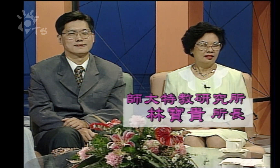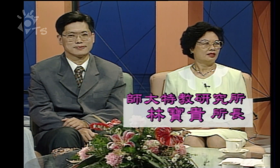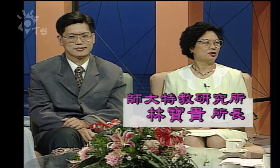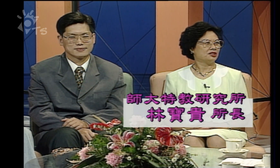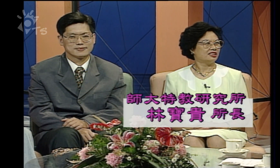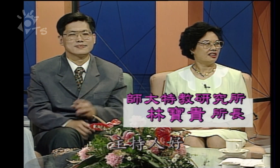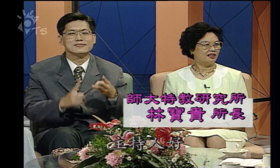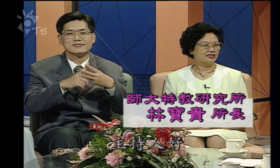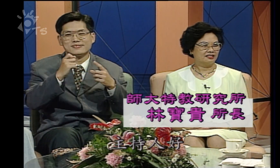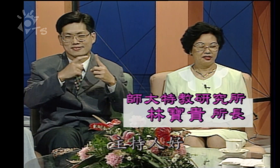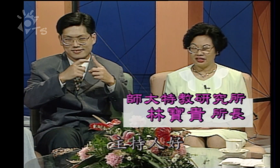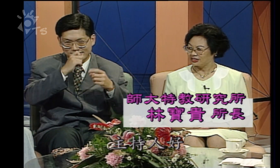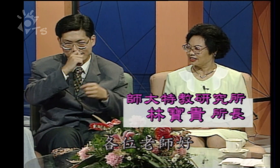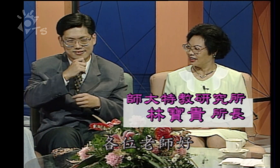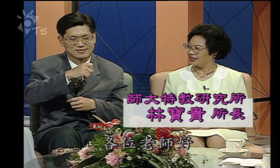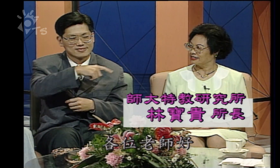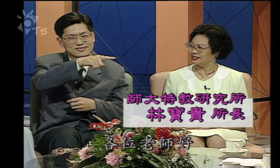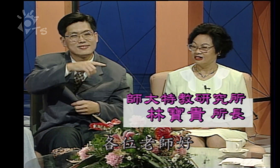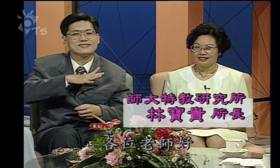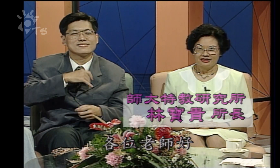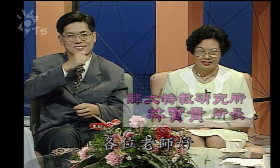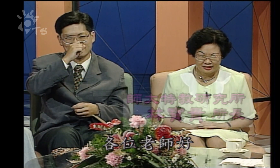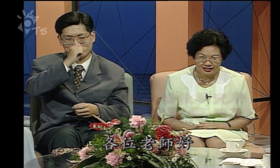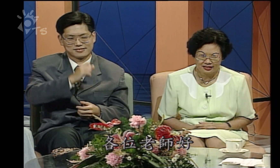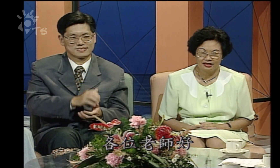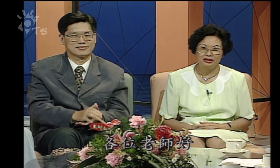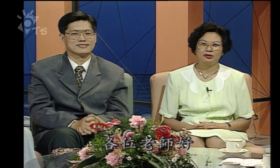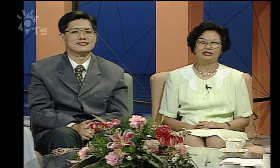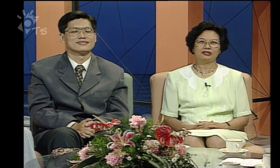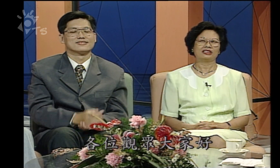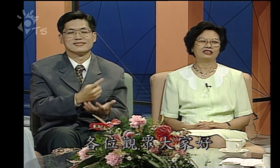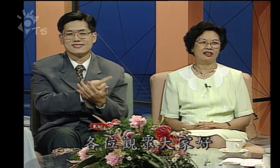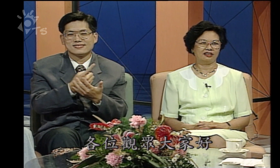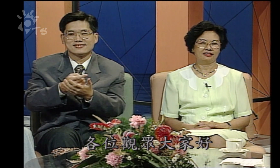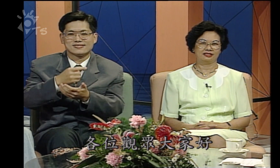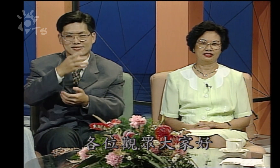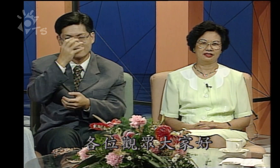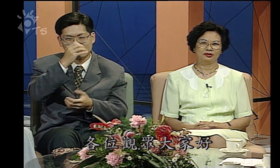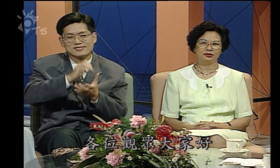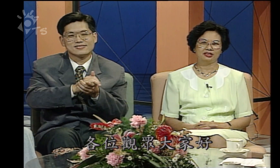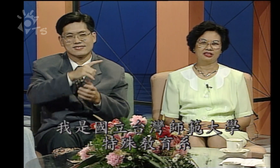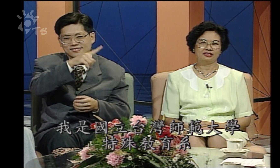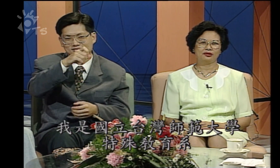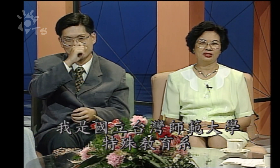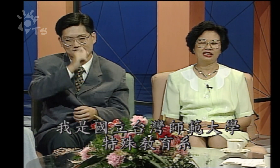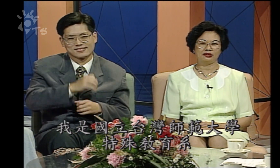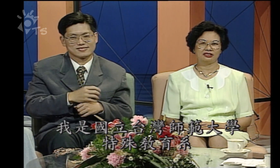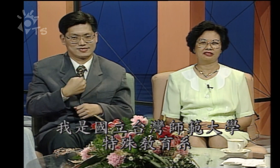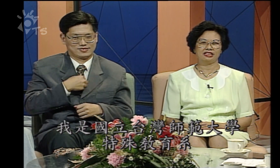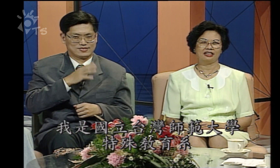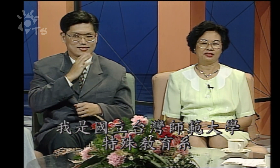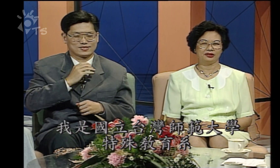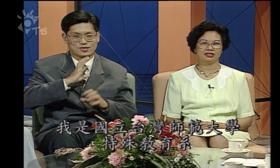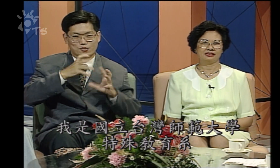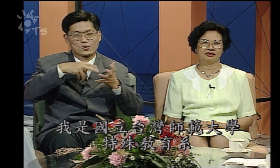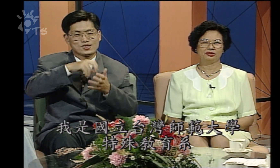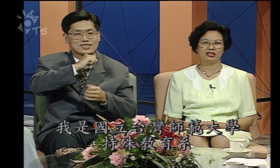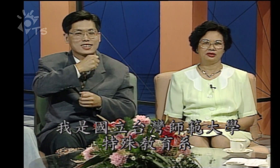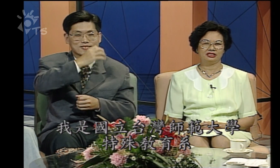主持人好，各位老师好，各位观众大家好，我是国立台湾师范大学特殊教育系